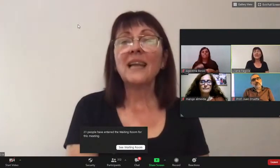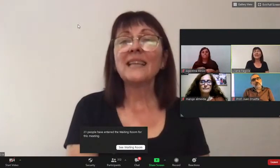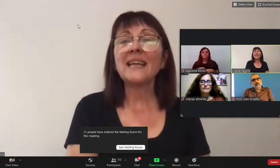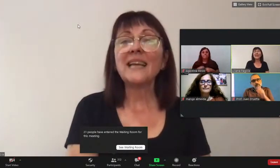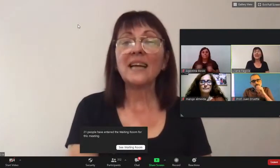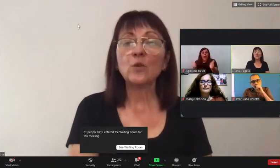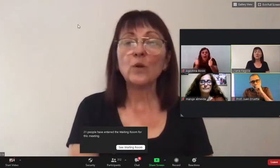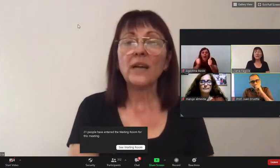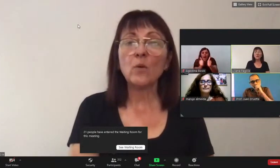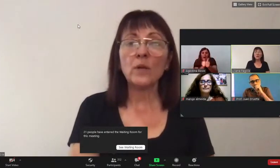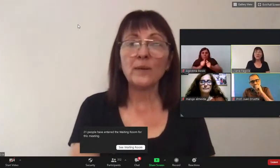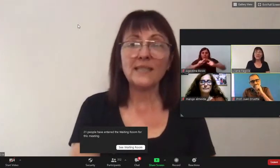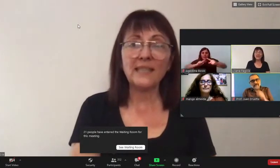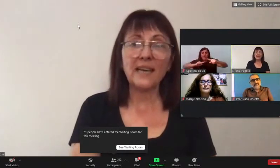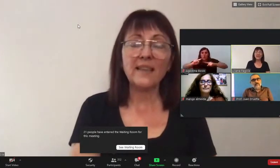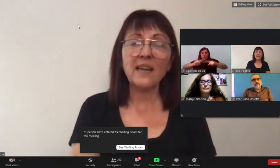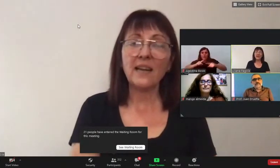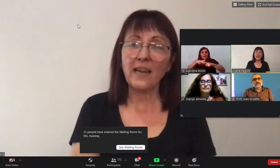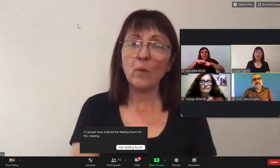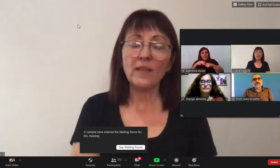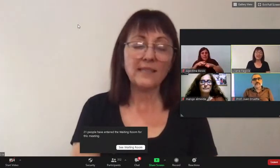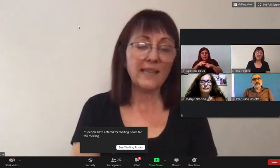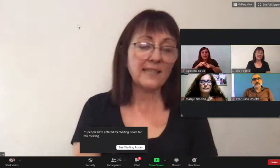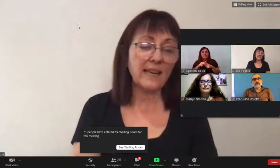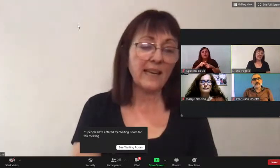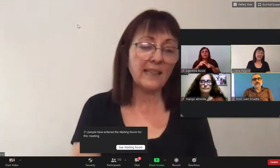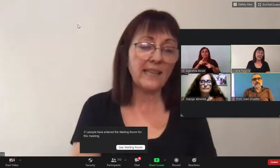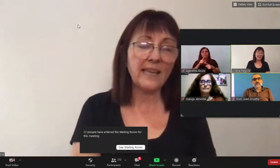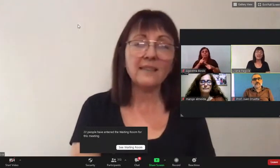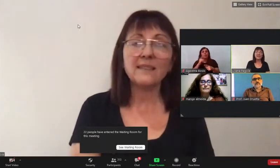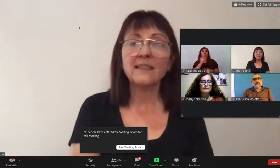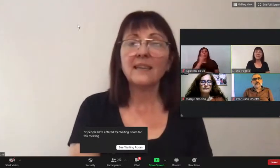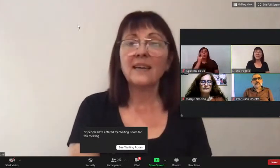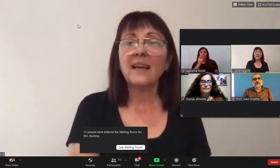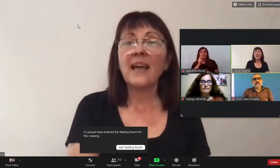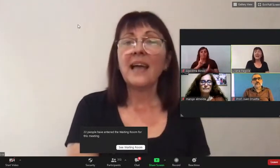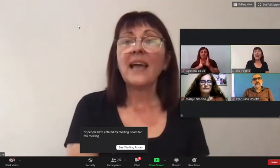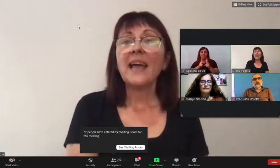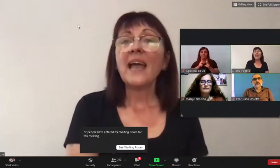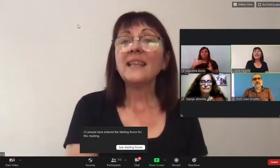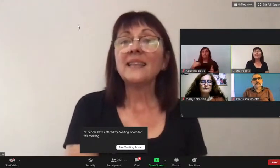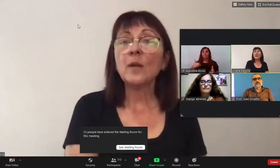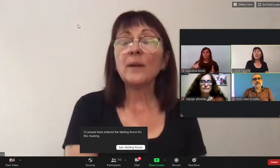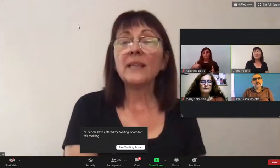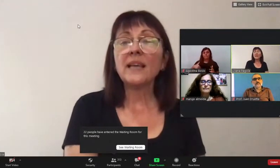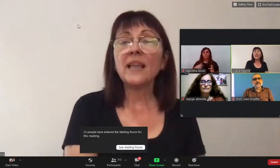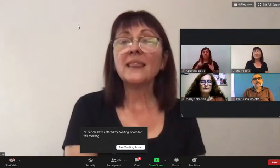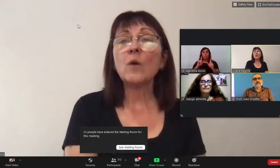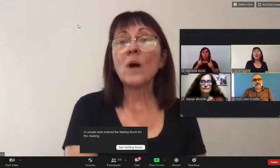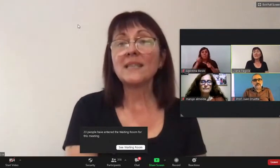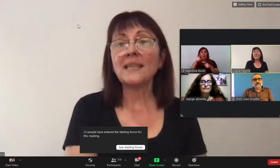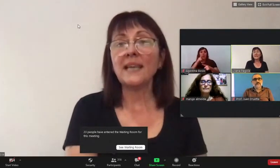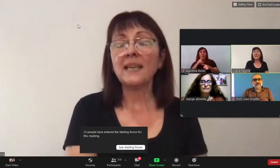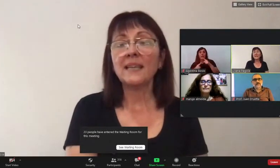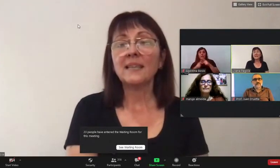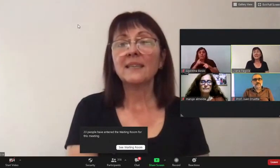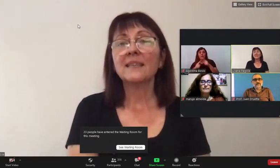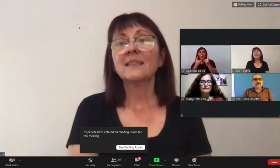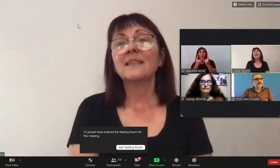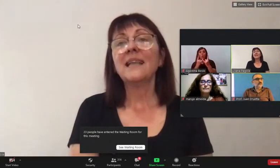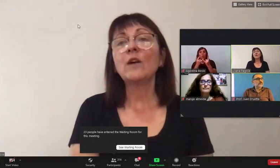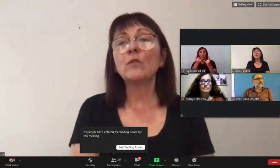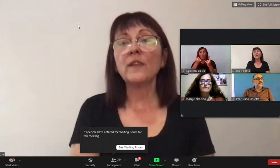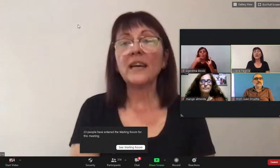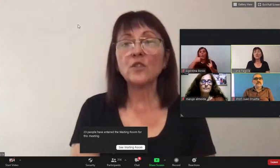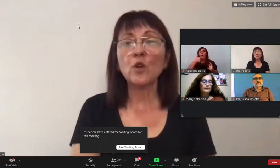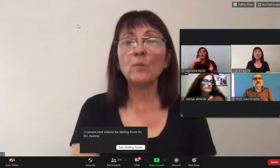co-coordinador de la Tecnicatura Universitaria en la Lengua de Señas Argentina e intérprete de WASLI,